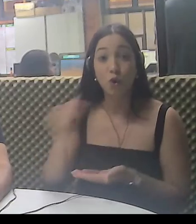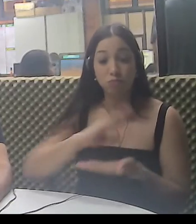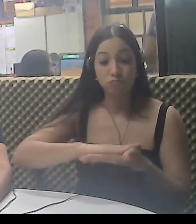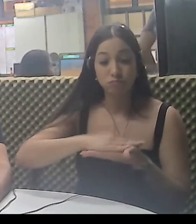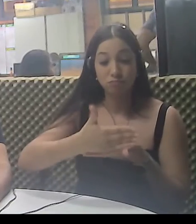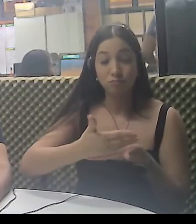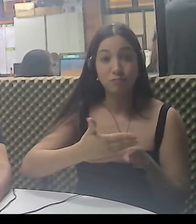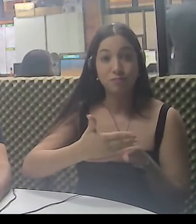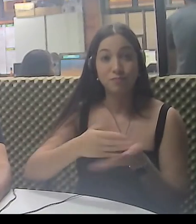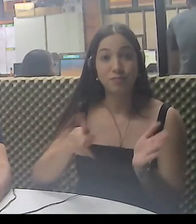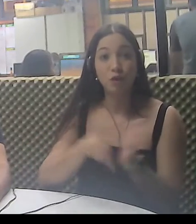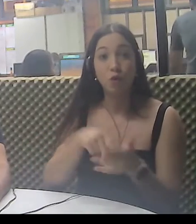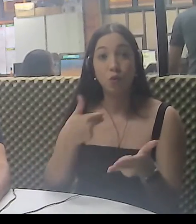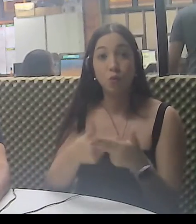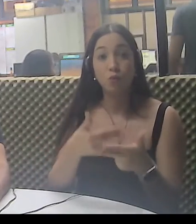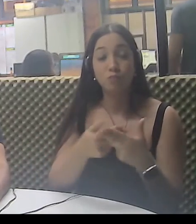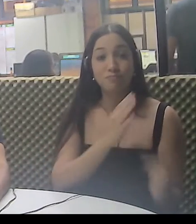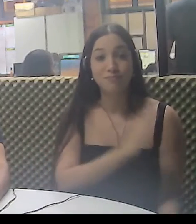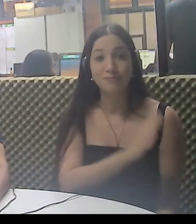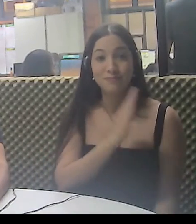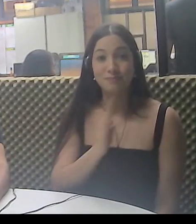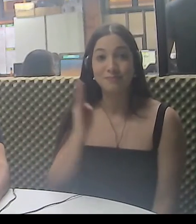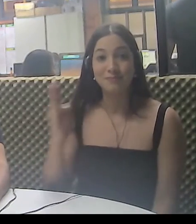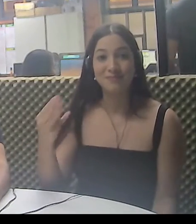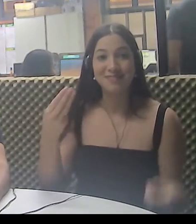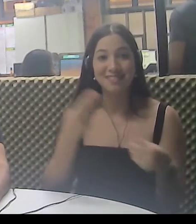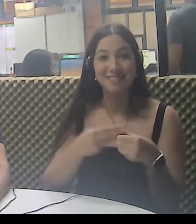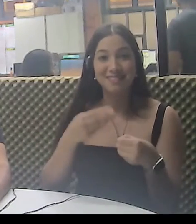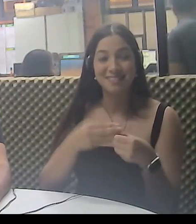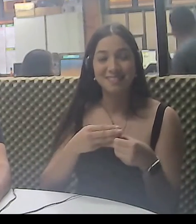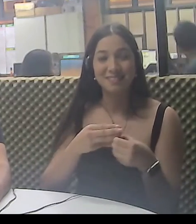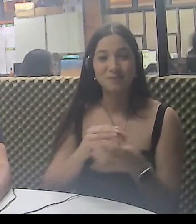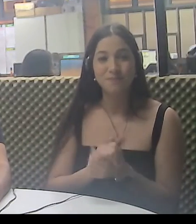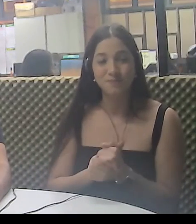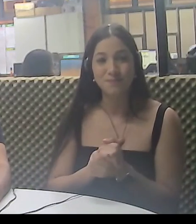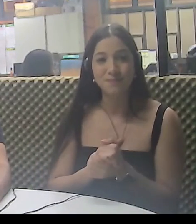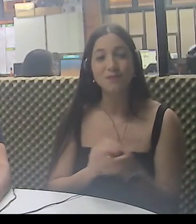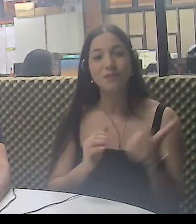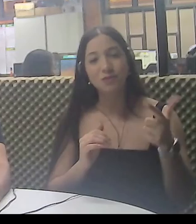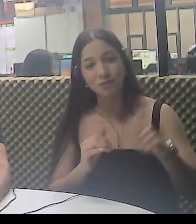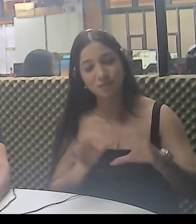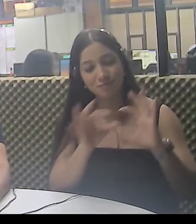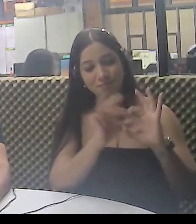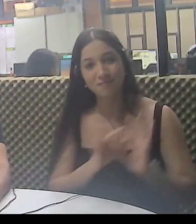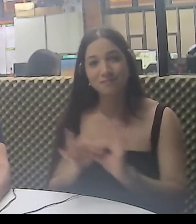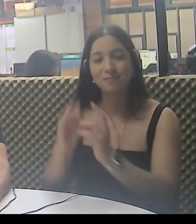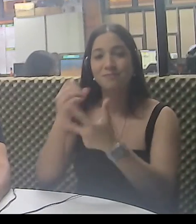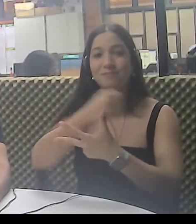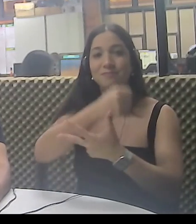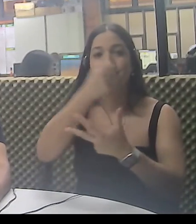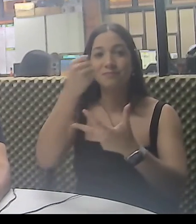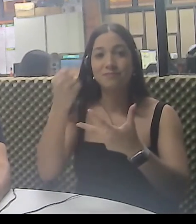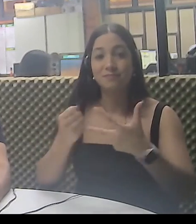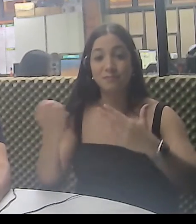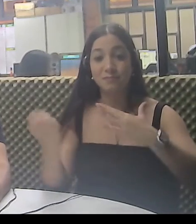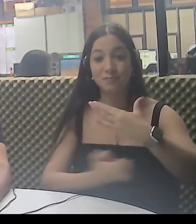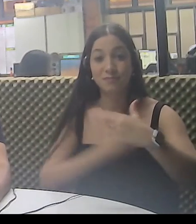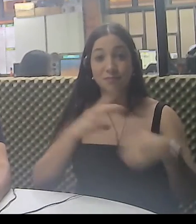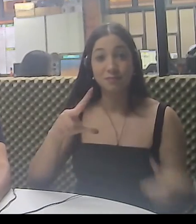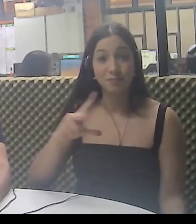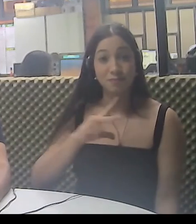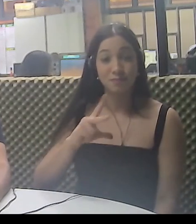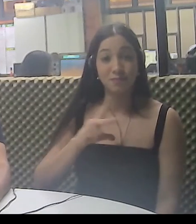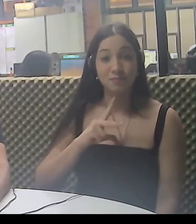para serem utilizados nas bibliotecas públicas municipais. Mais uma vez, a união do poder público com as empresas